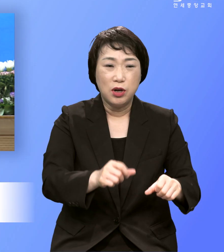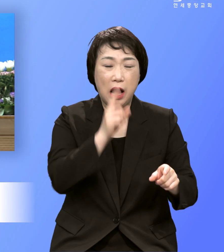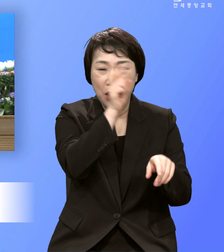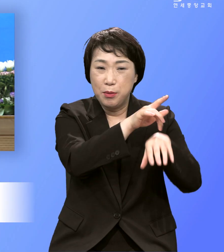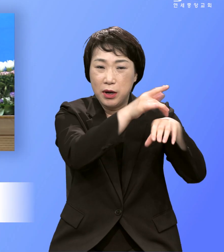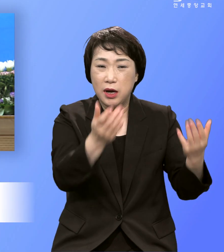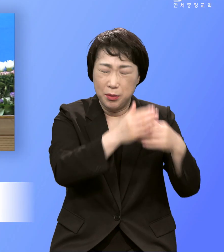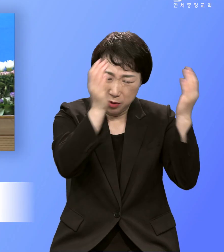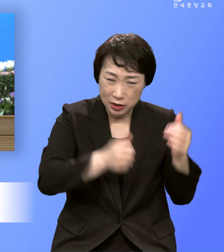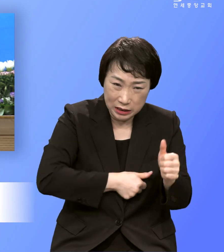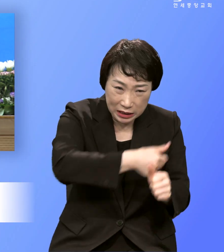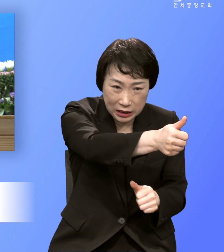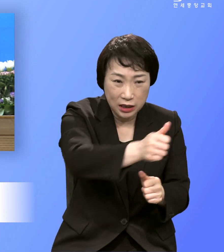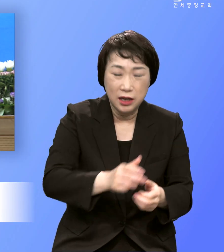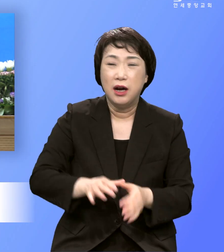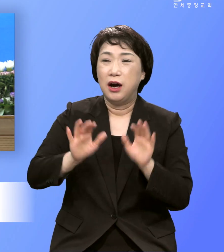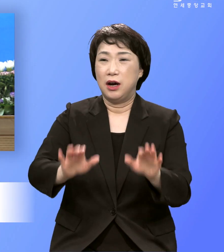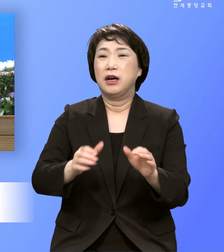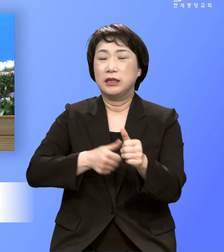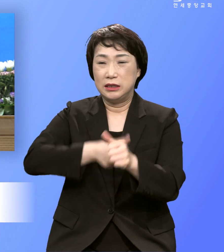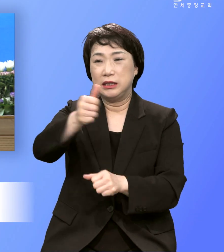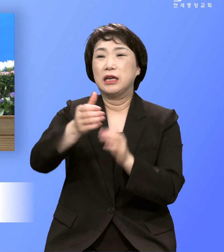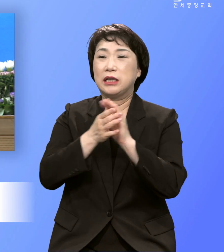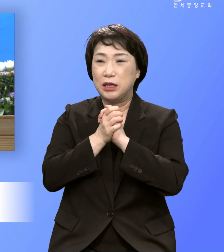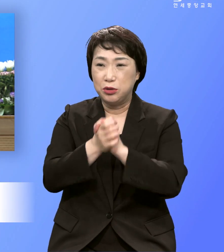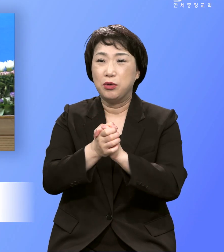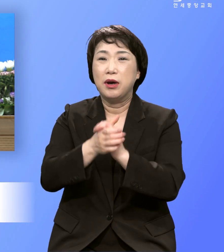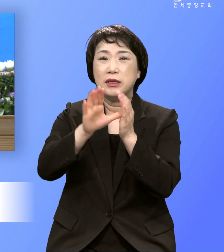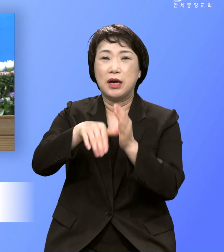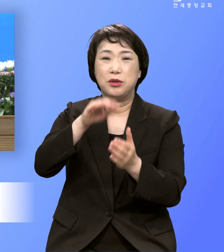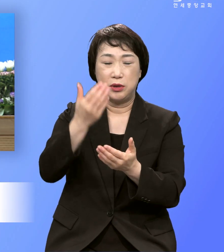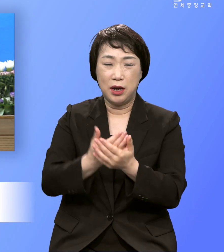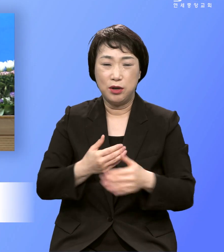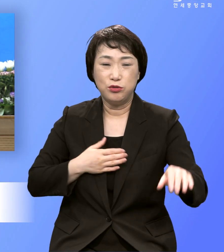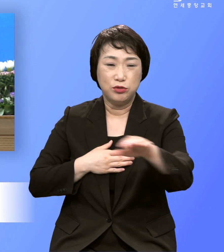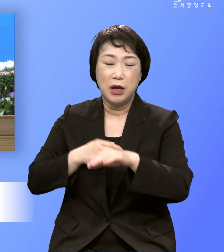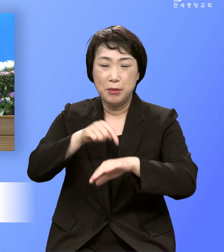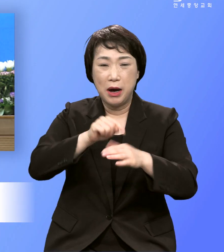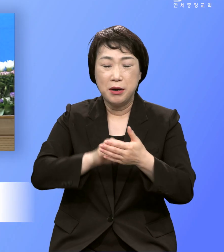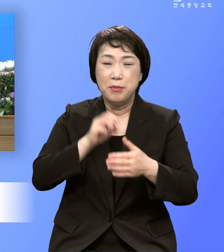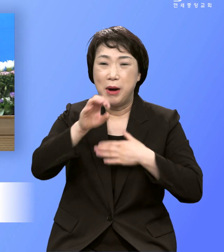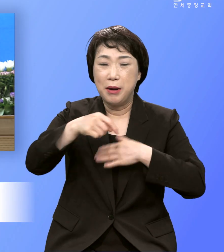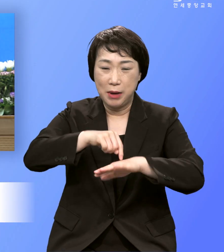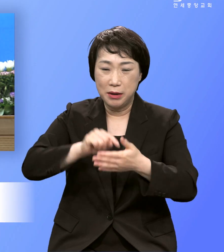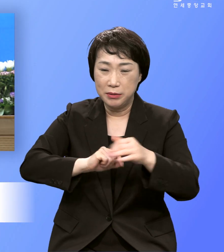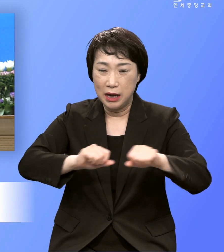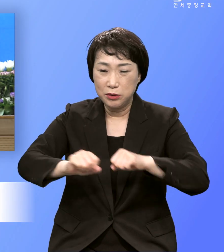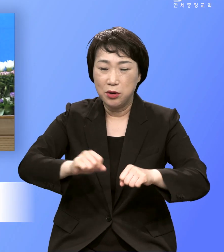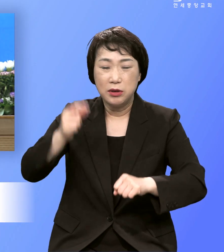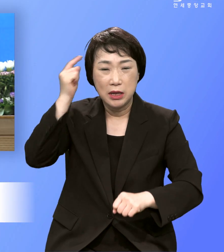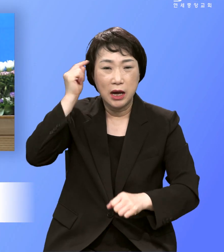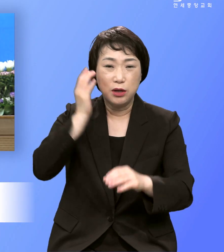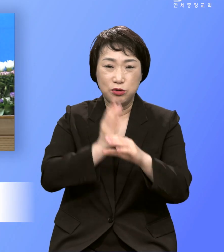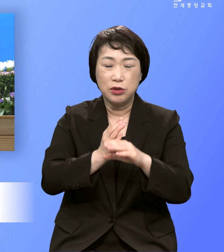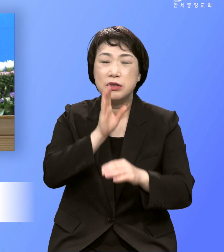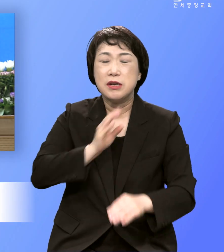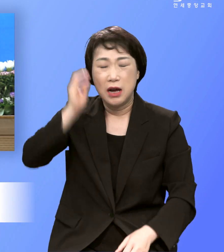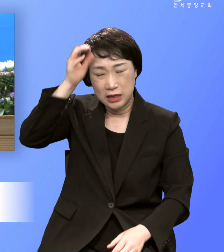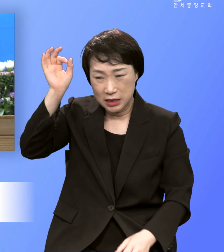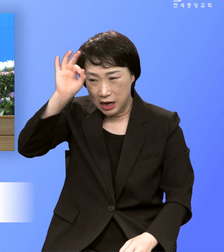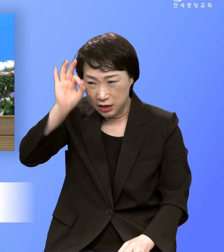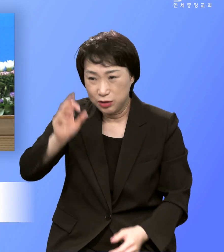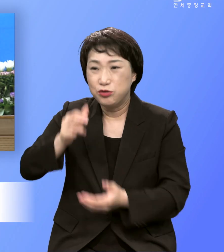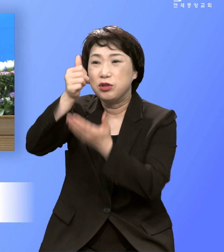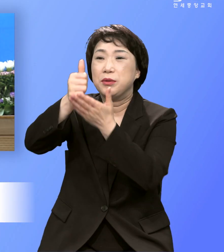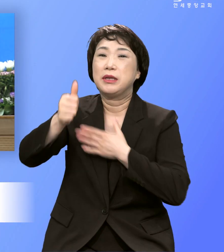주님께 영광 올려드리는 승리가 나타나는 기도 시간 되도록 주님 인도하여 주시고, 우리 언행 심사 가운데 날마다 신뢰한 것을 쫓아가며 주님이